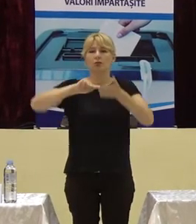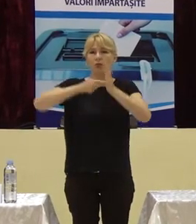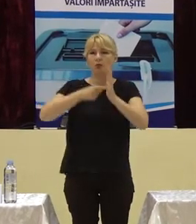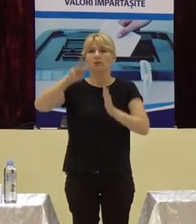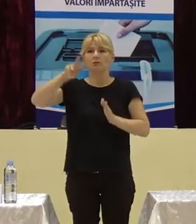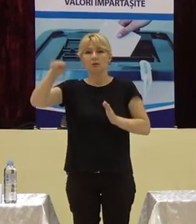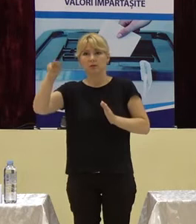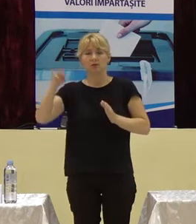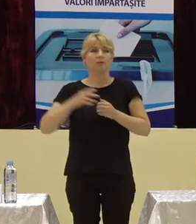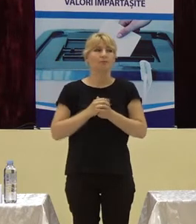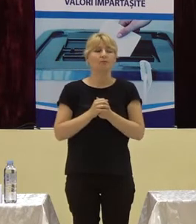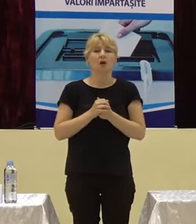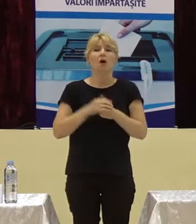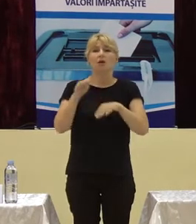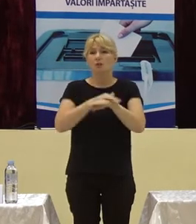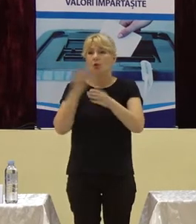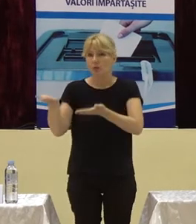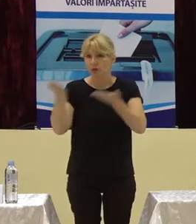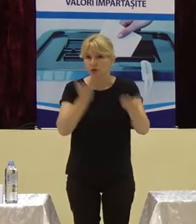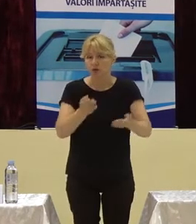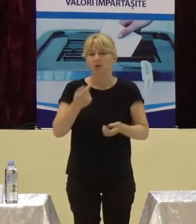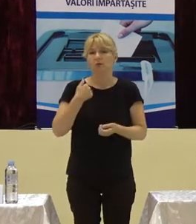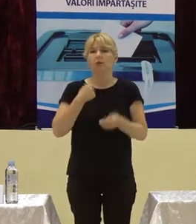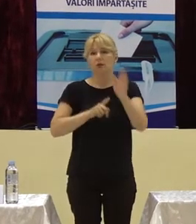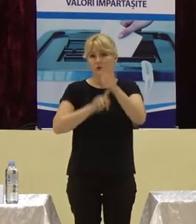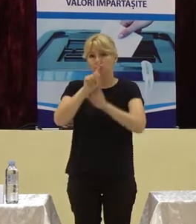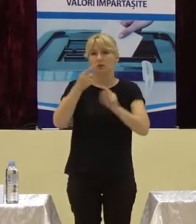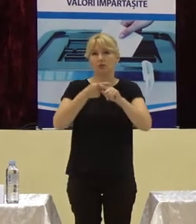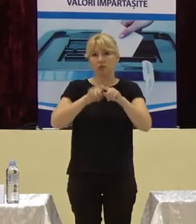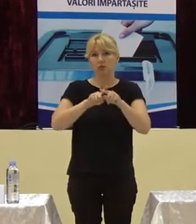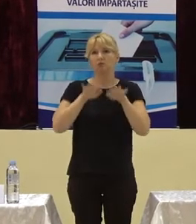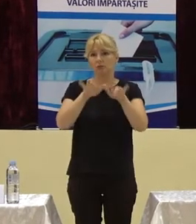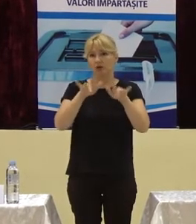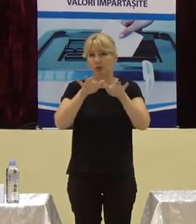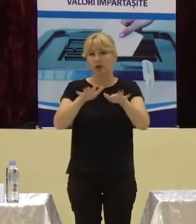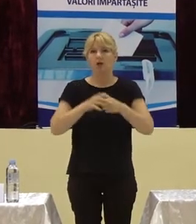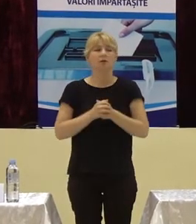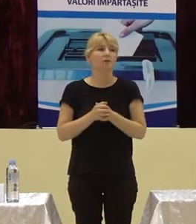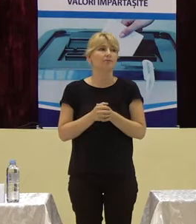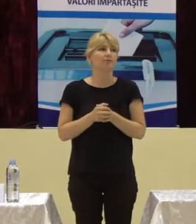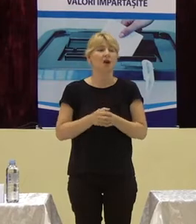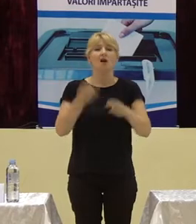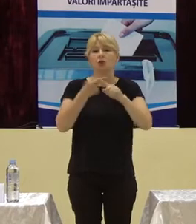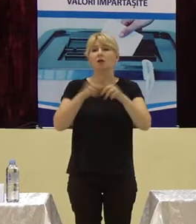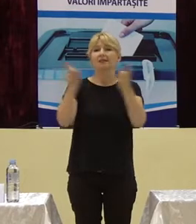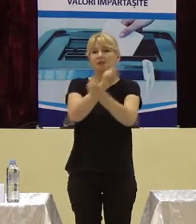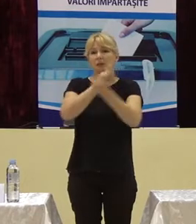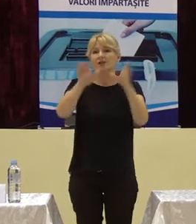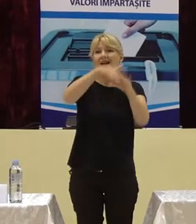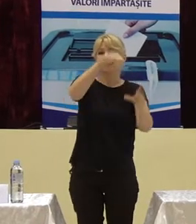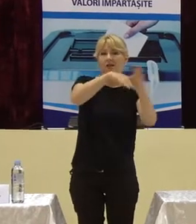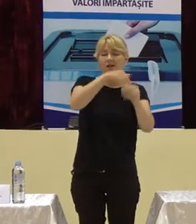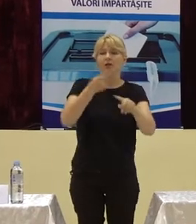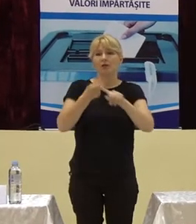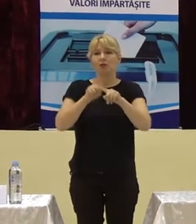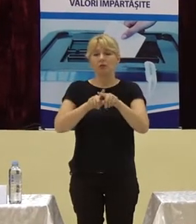radiovision.md. Bine ați venit și deci demarăm această activitate. Dezbaterile electorale la